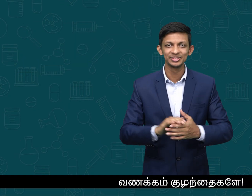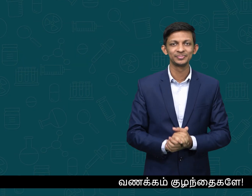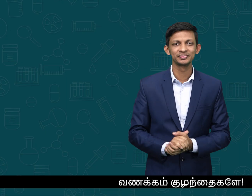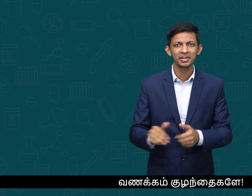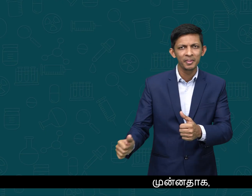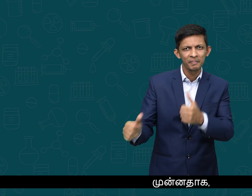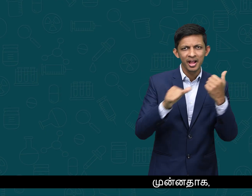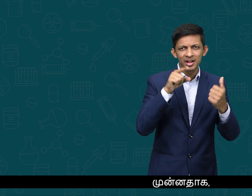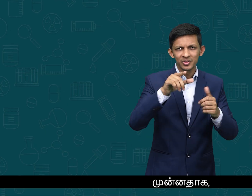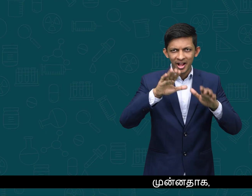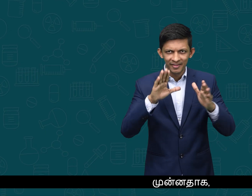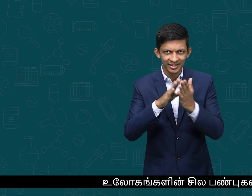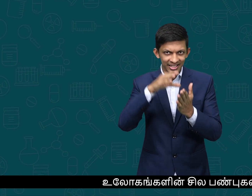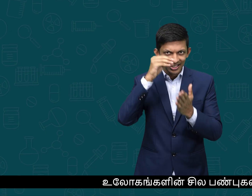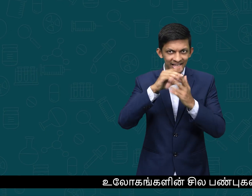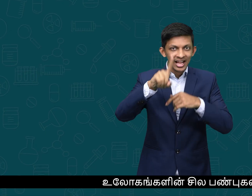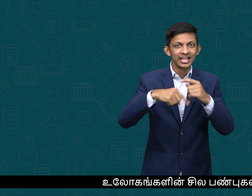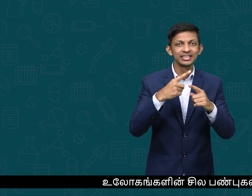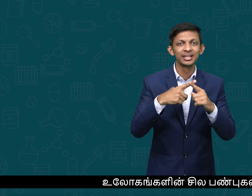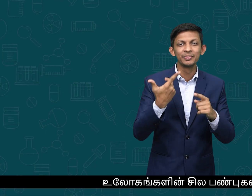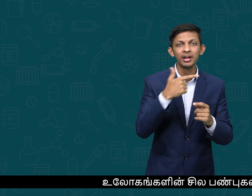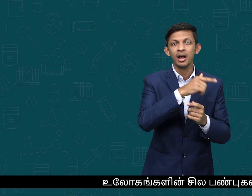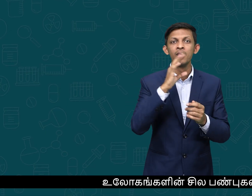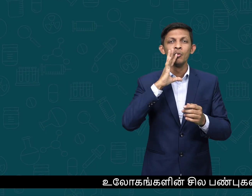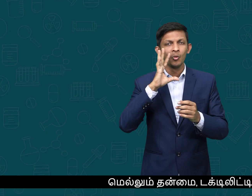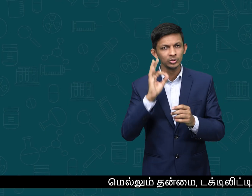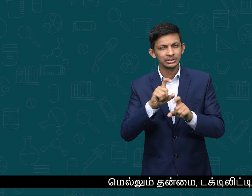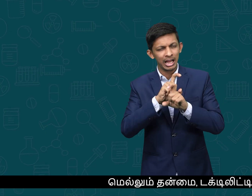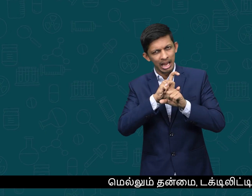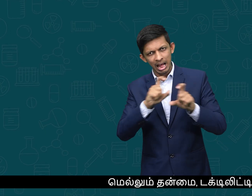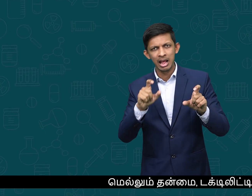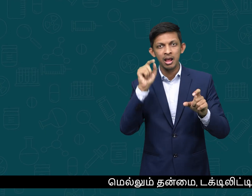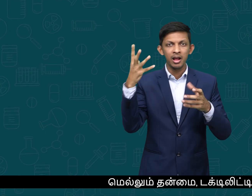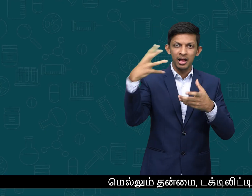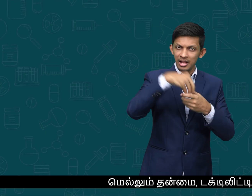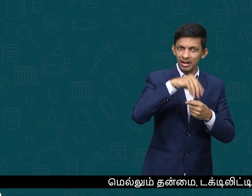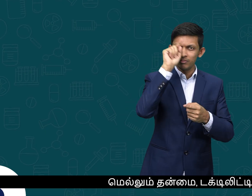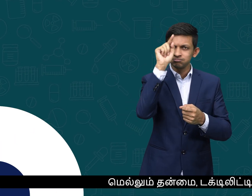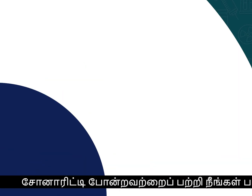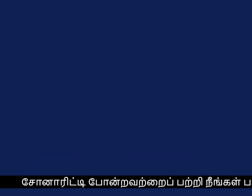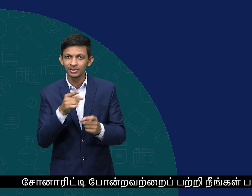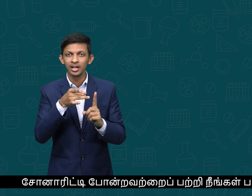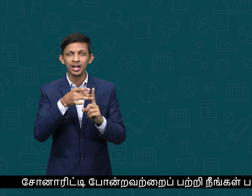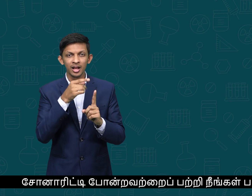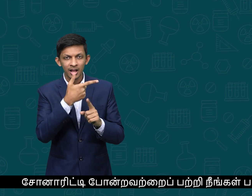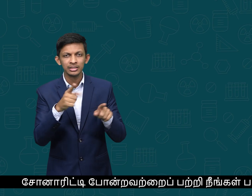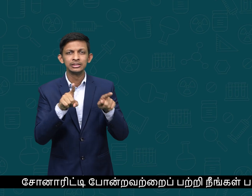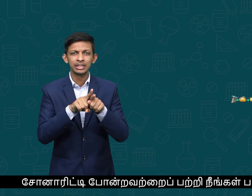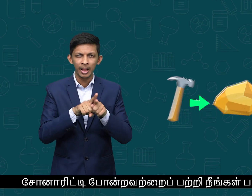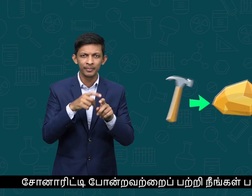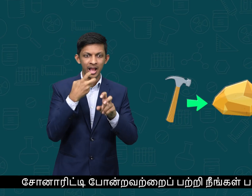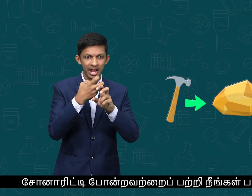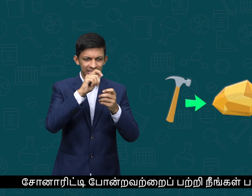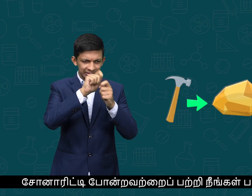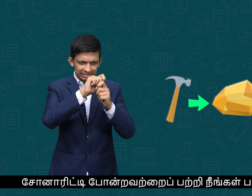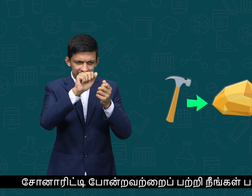உலோகங்களே! முன்னதாக உலோகங்களின் சில பண்புகள், தகடு, டக்டிலிட்டி, சொனாரிட்டி